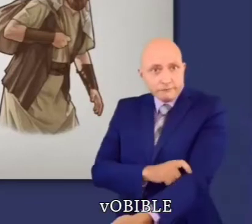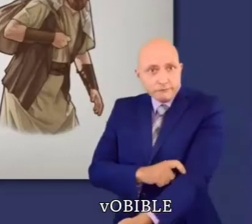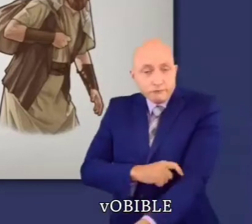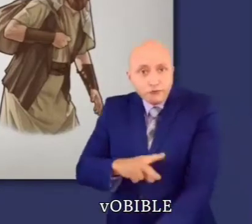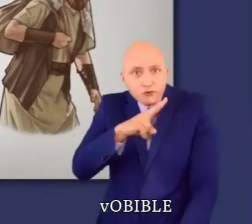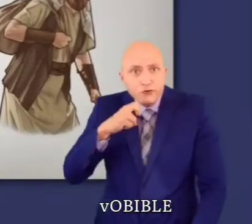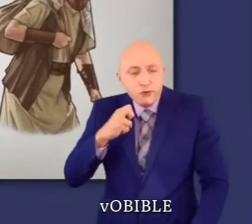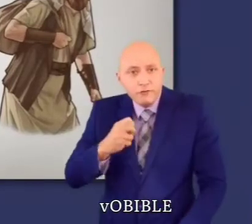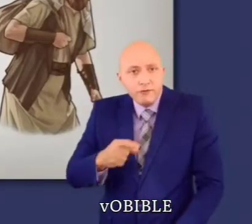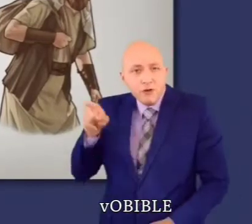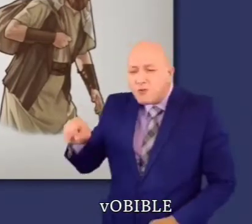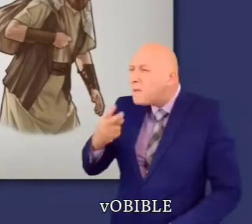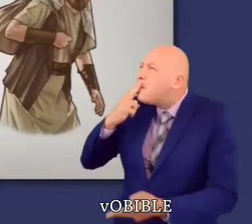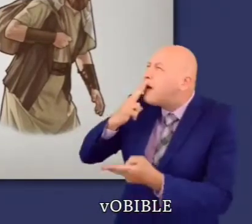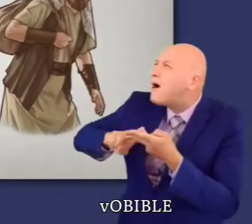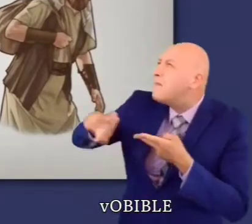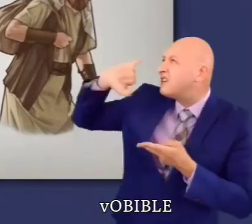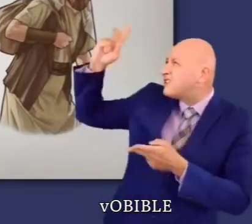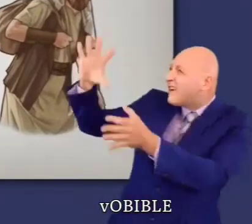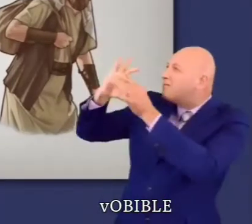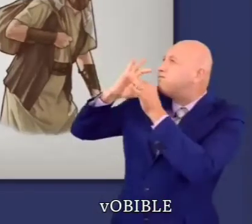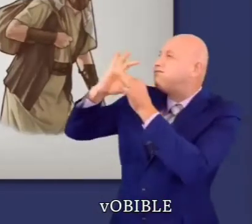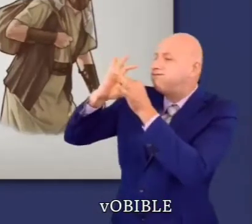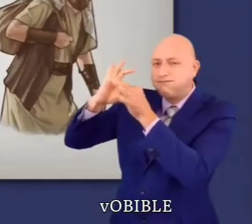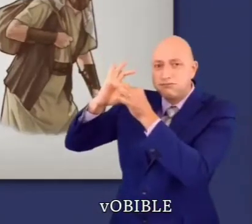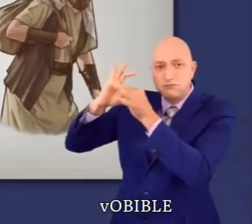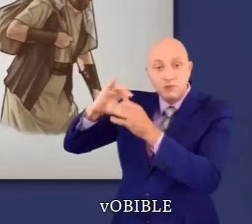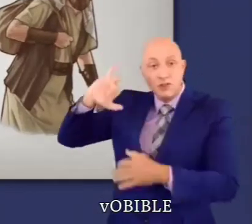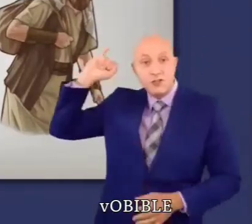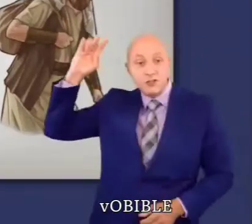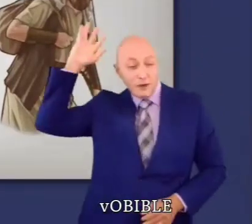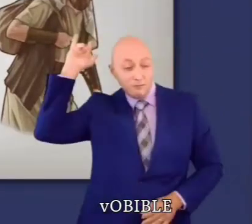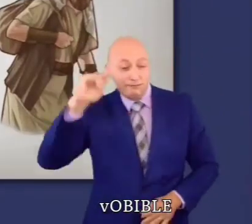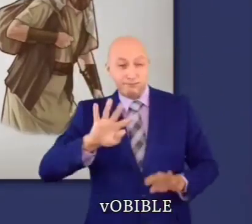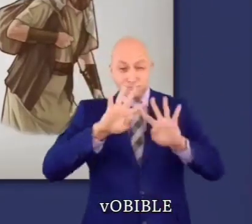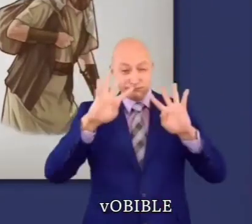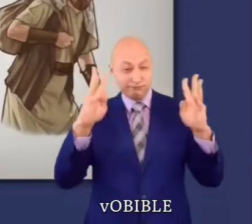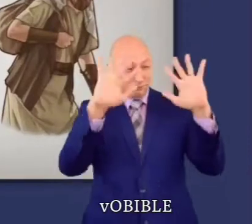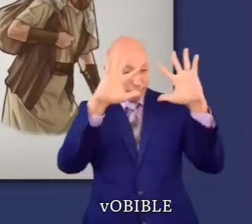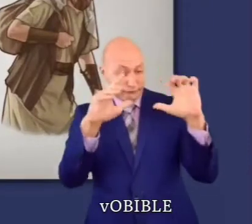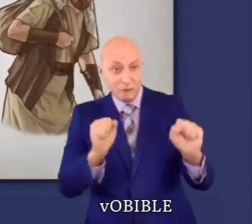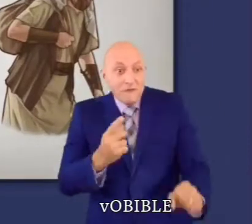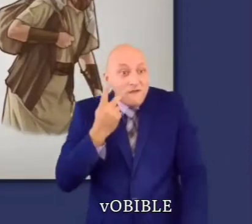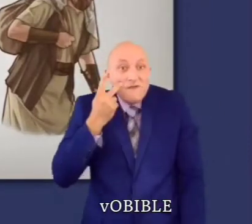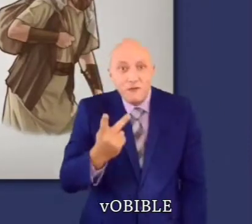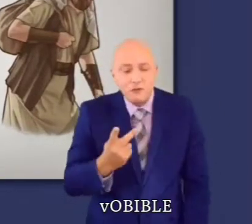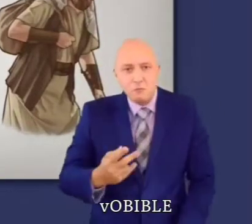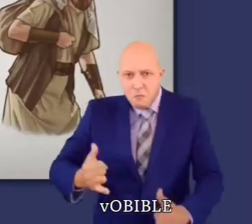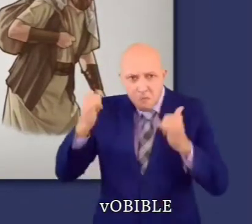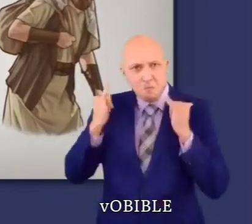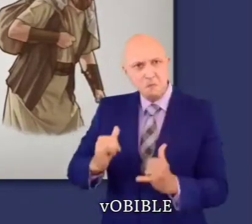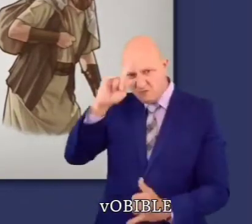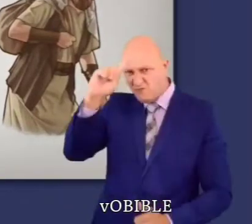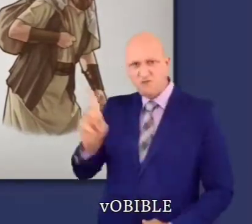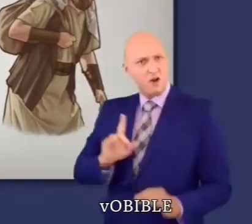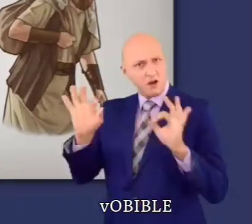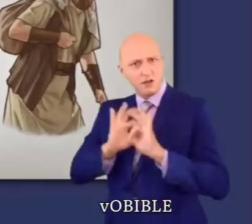Bien que cananéenne, Rahab a été sauvée parce qu'elle a obéi aux espions et qu'elle a courageusement manifesté sa foi en